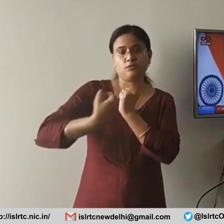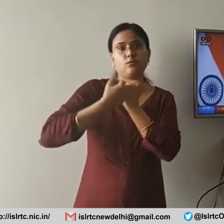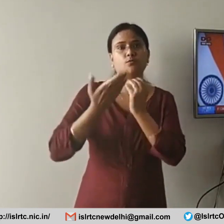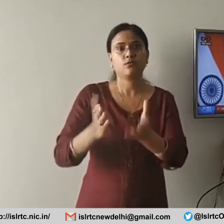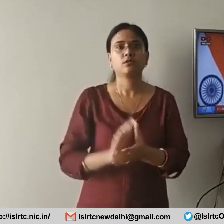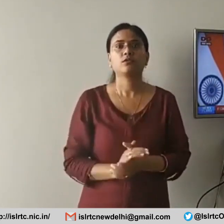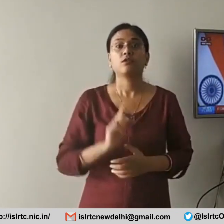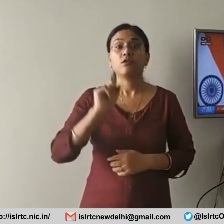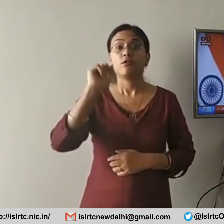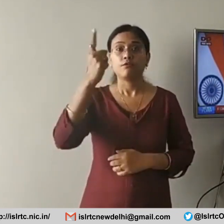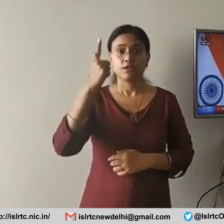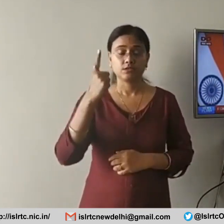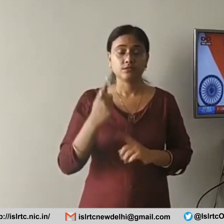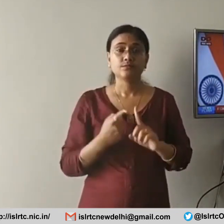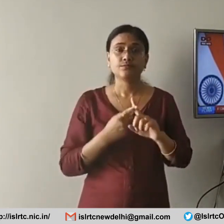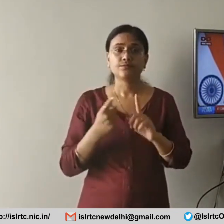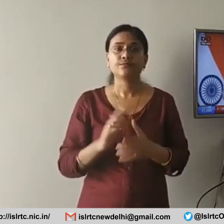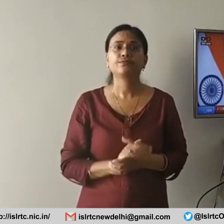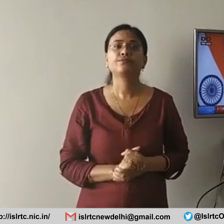पहली बात,